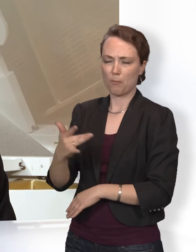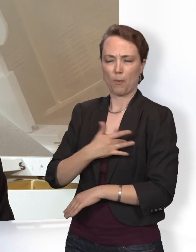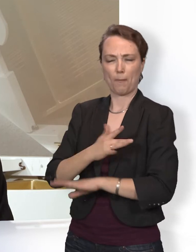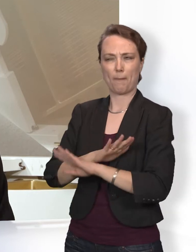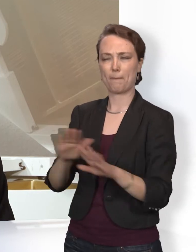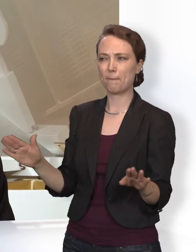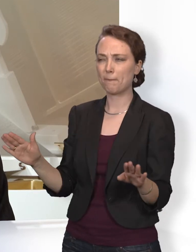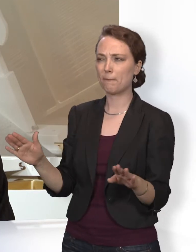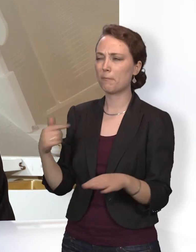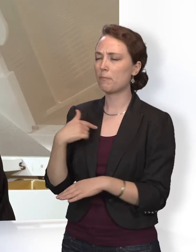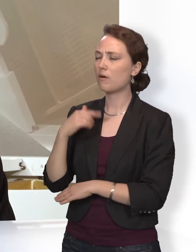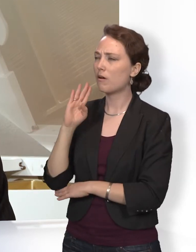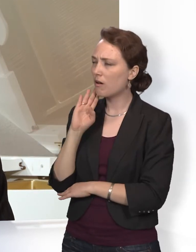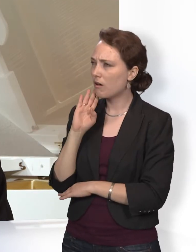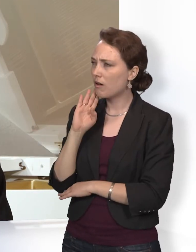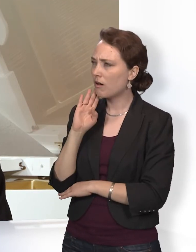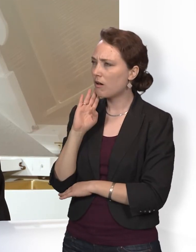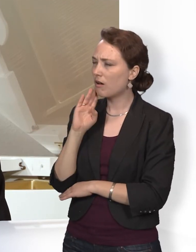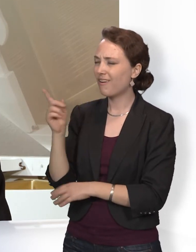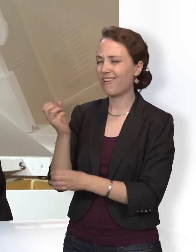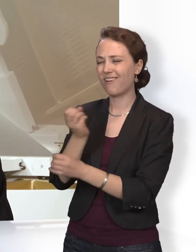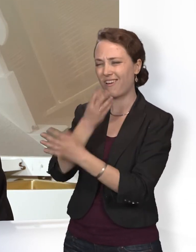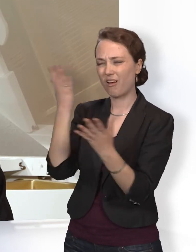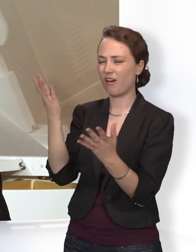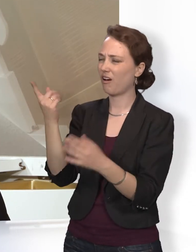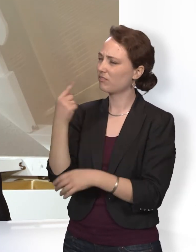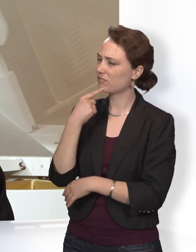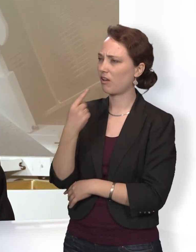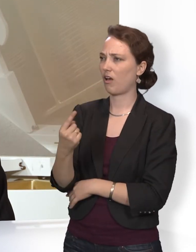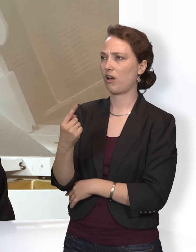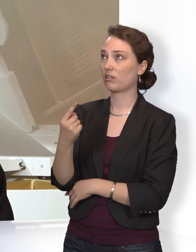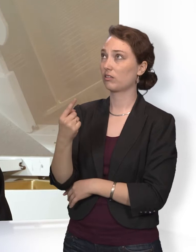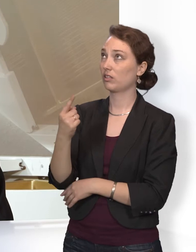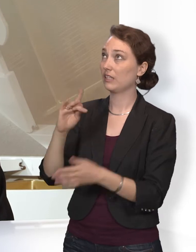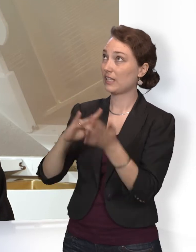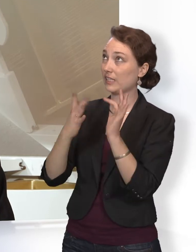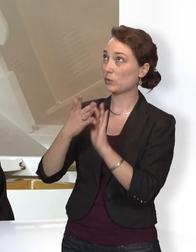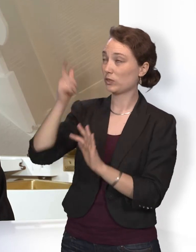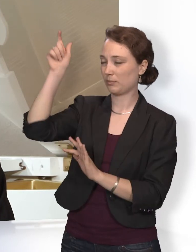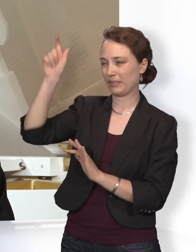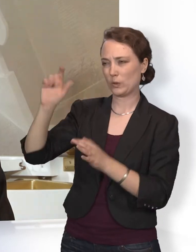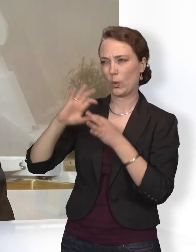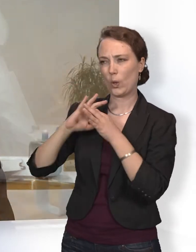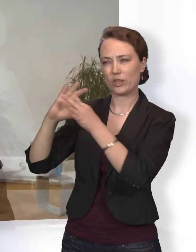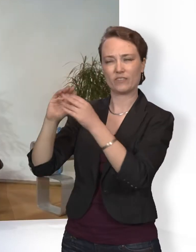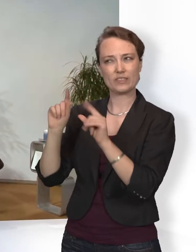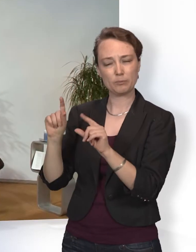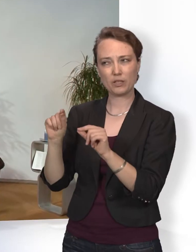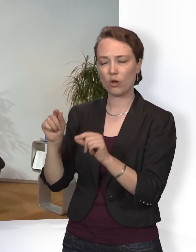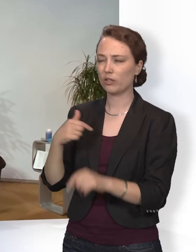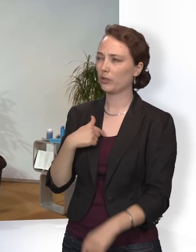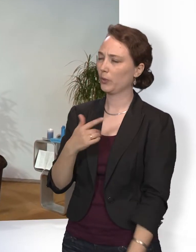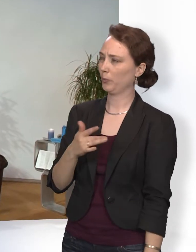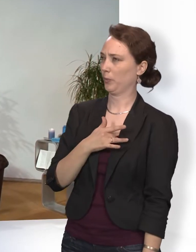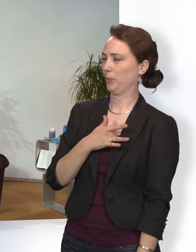Ich hörte, und er macht es so deutlich, was eigentlich bedeutet, ein persönliches Verhältnis zu Jesus Christus zu haben. Mhm. Und er